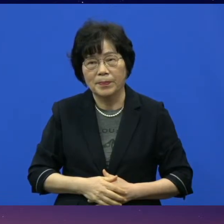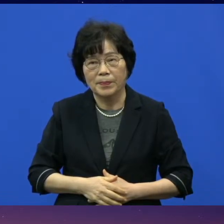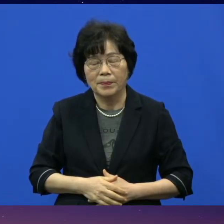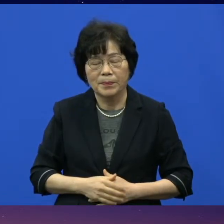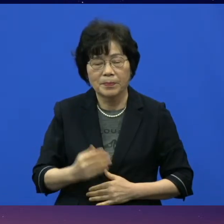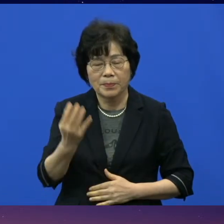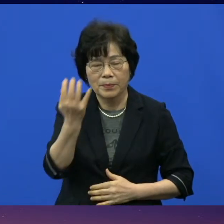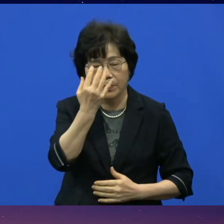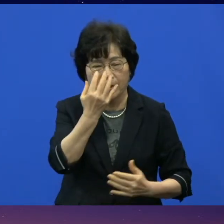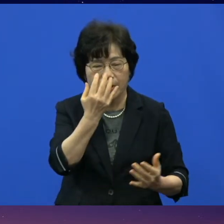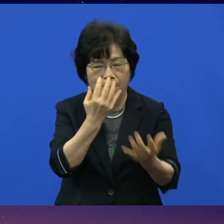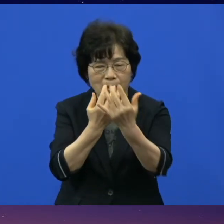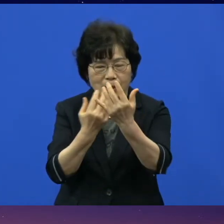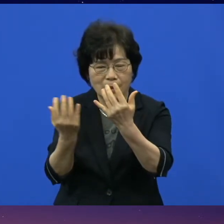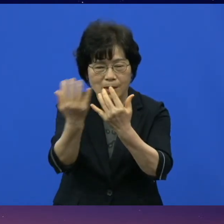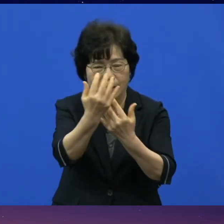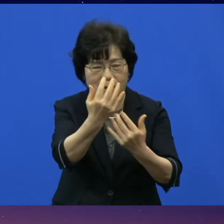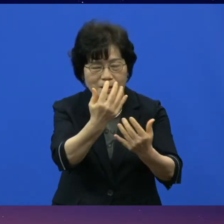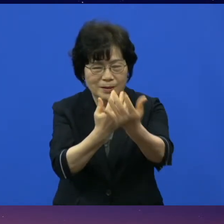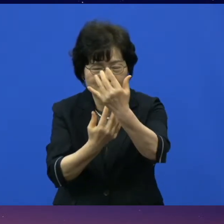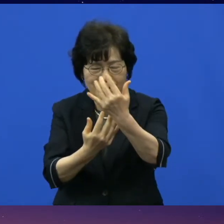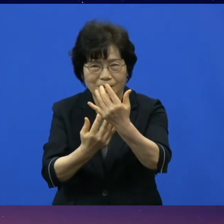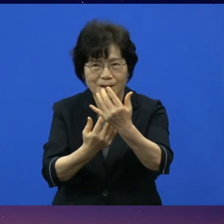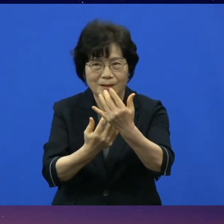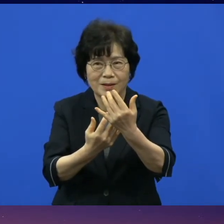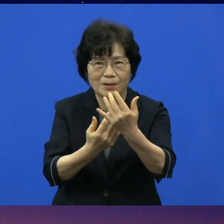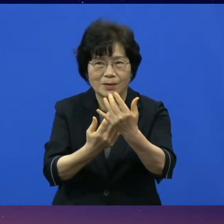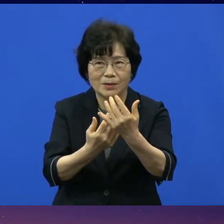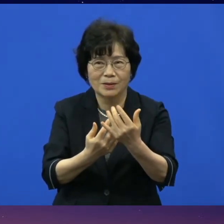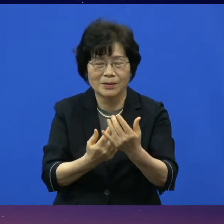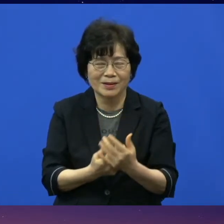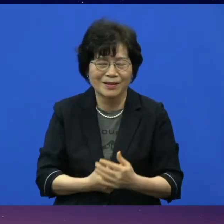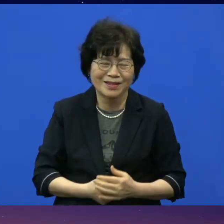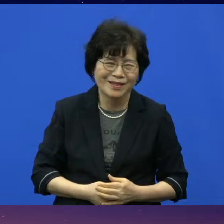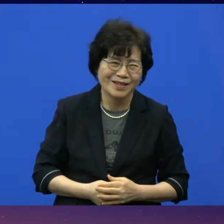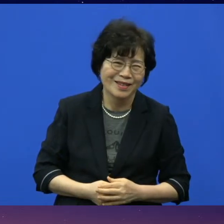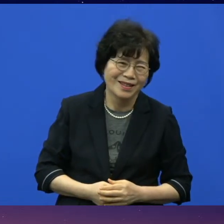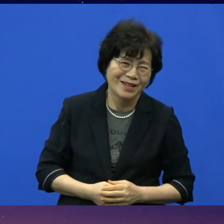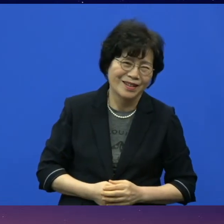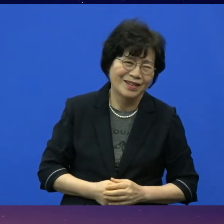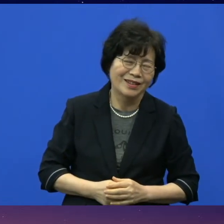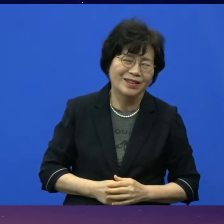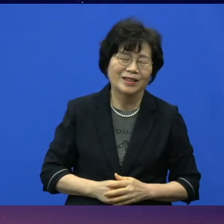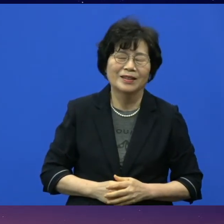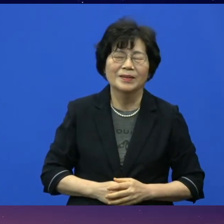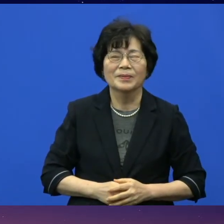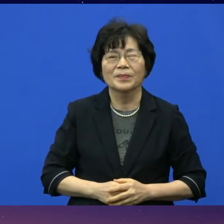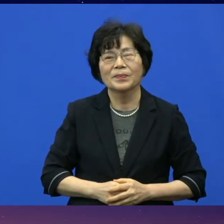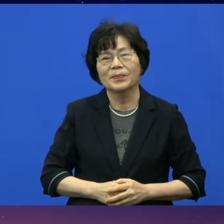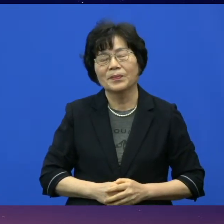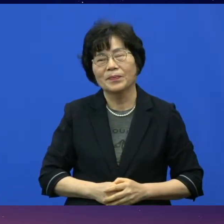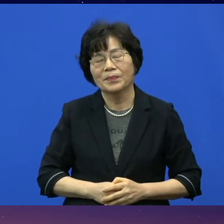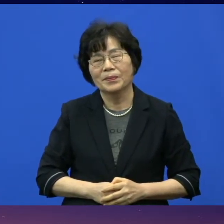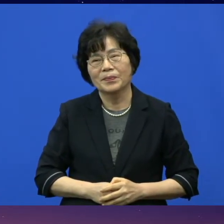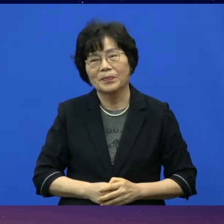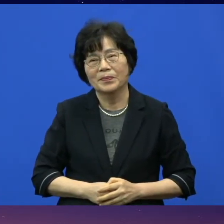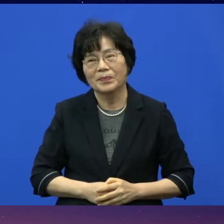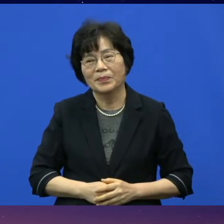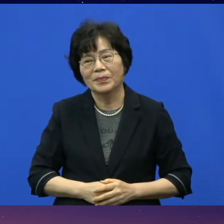3번, 5번 막 이러다가 나중에는 헷갈려가지고 막 잘못 또 가면을 쓰고 나오고 말이죠.